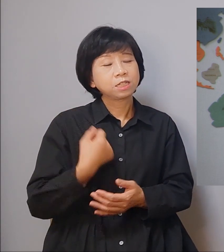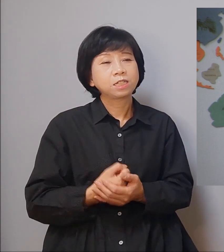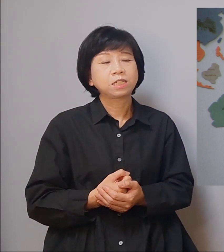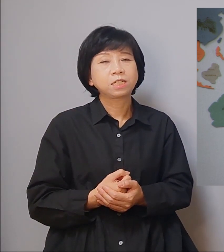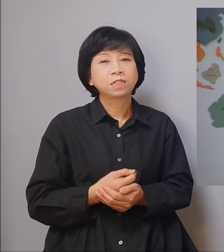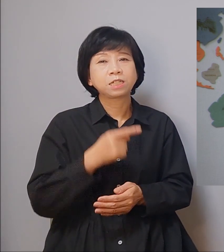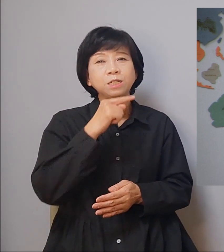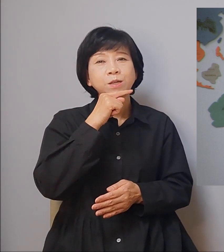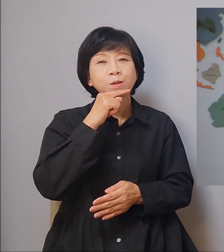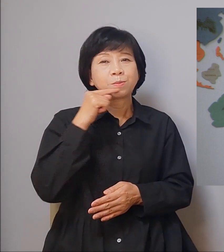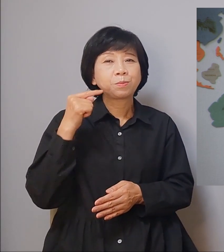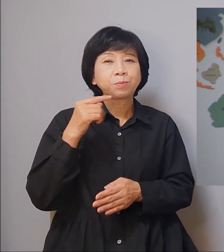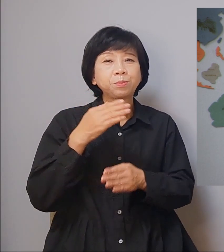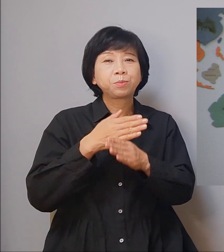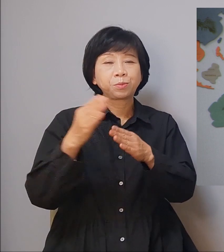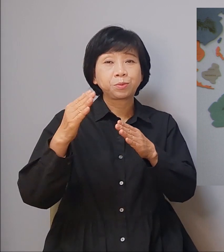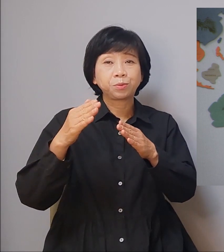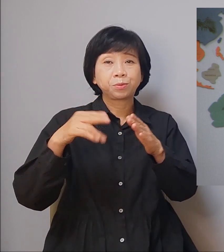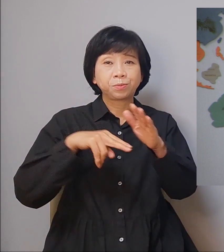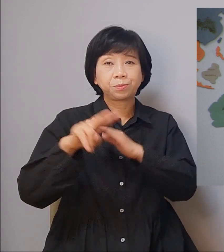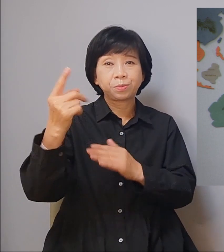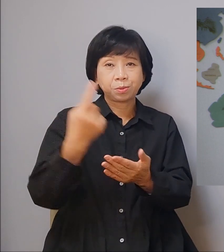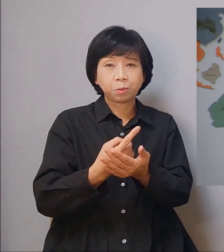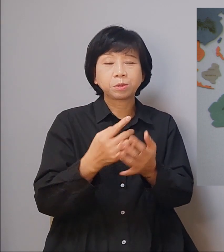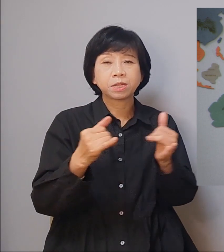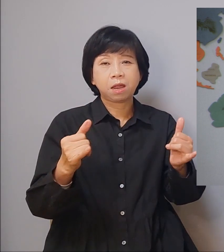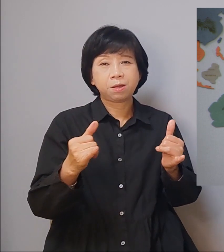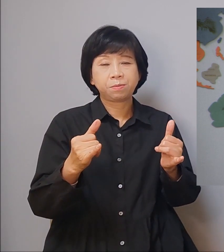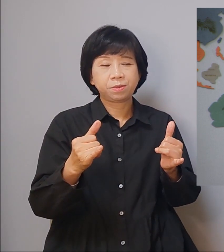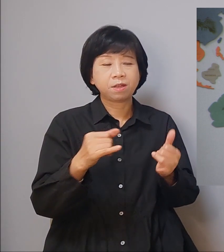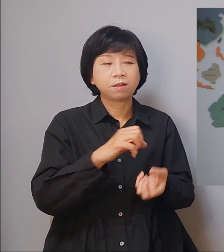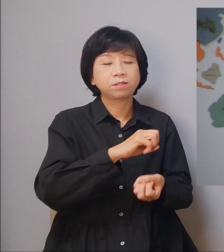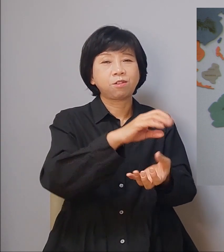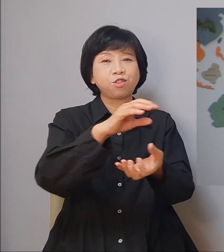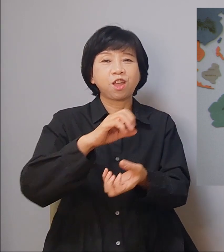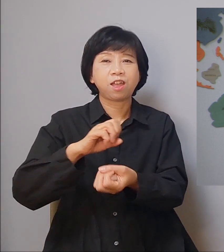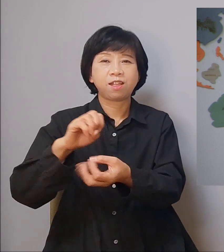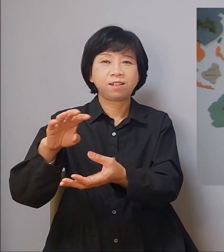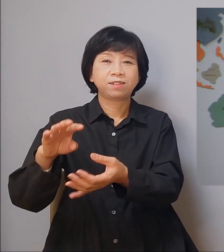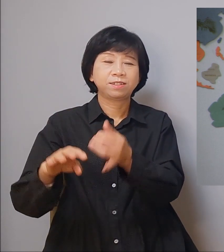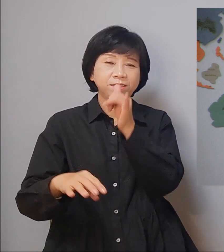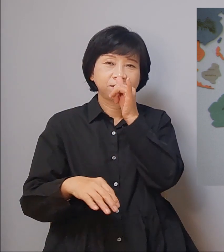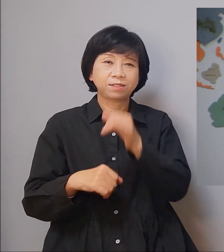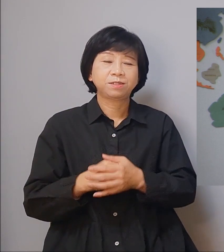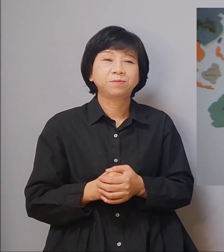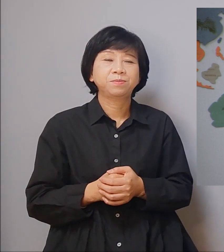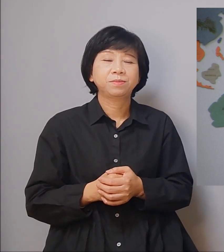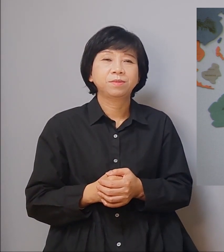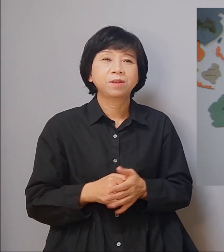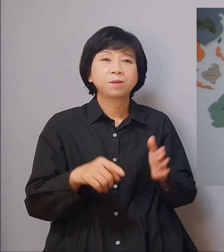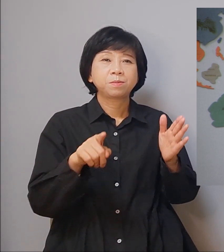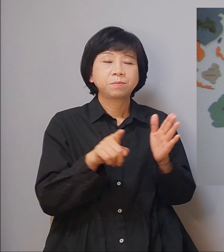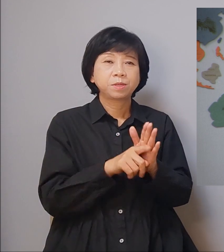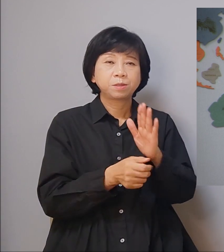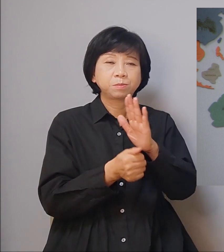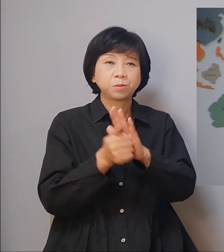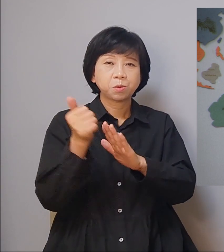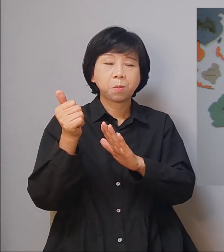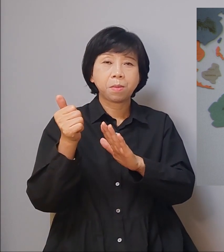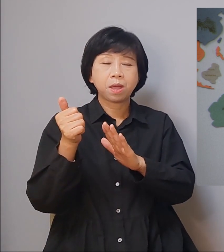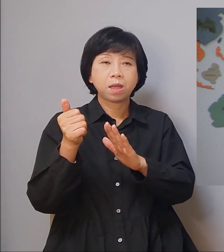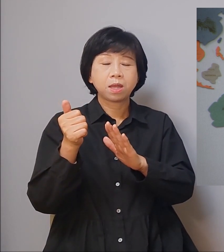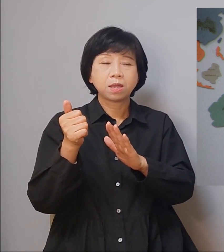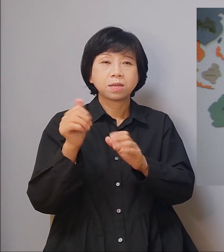전달을 잘 마쳤습니다. 교구별 예비 목자를 임명합니다. 우리 믿음, 소망, 사랑의 예비 목자로